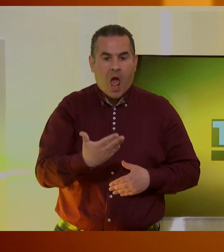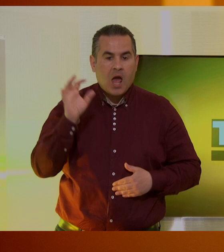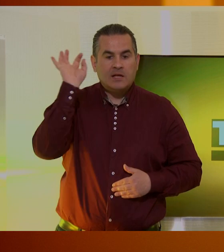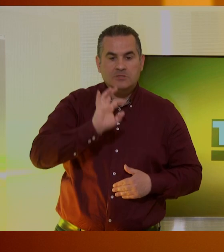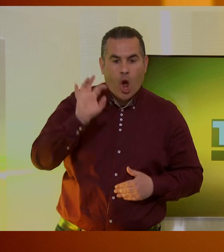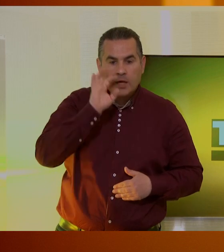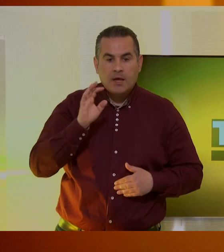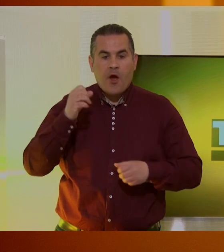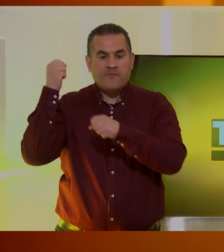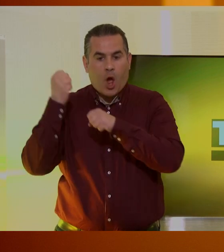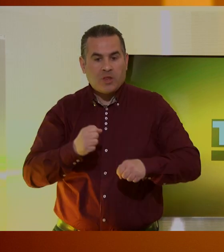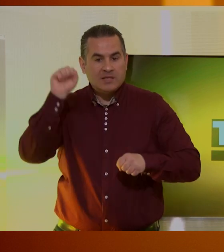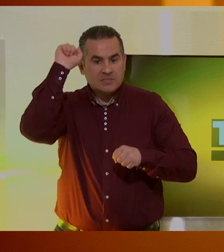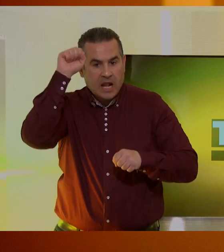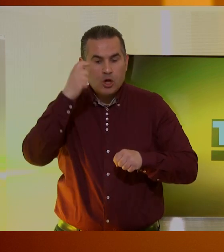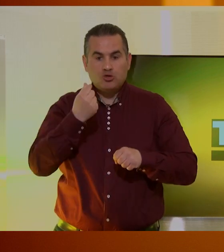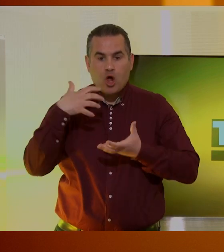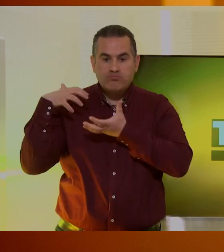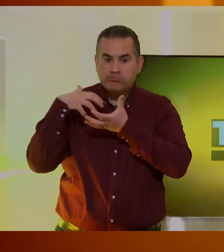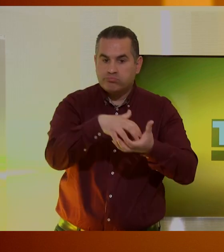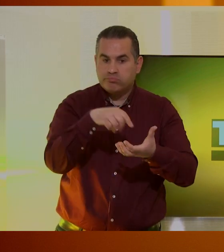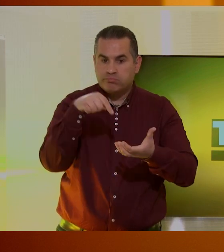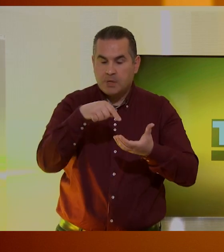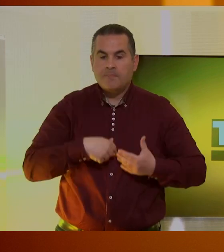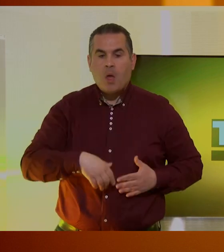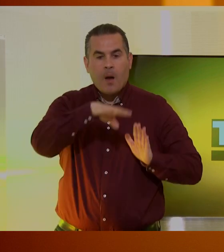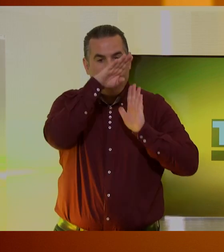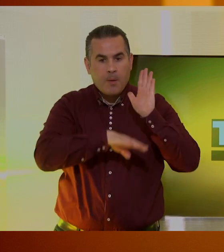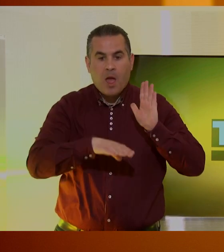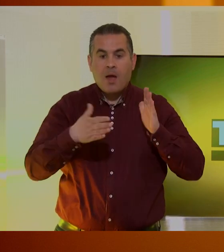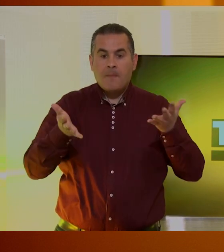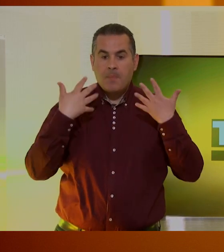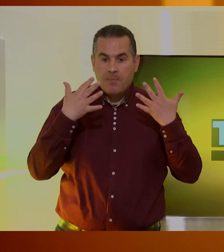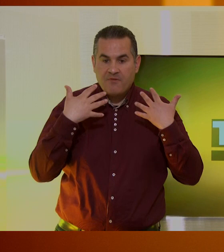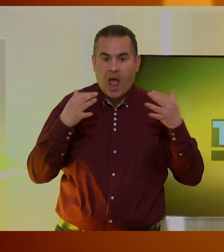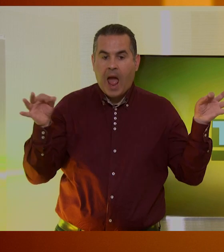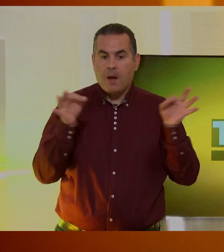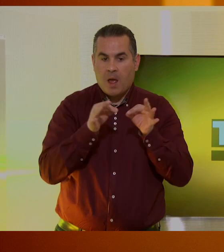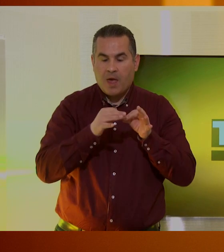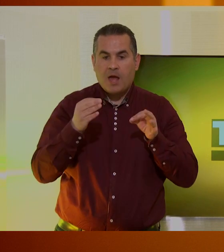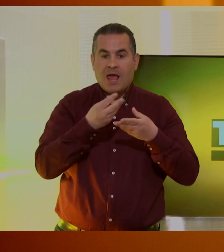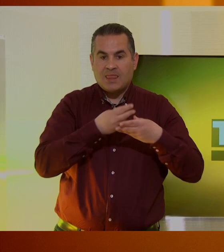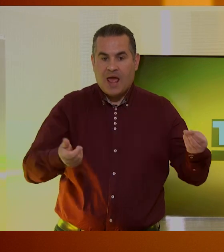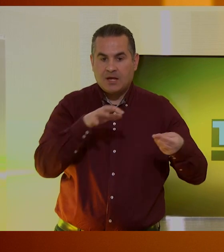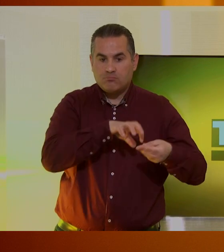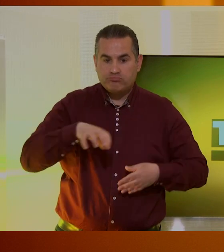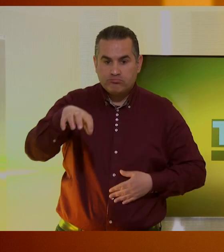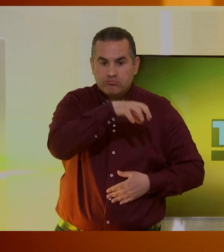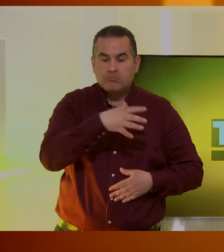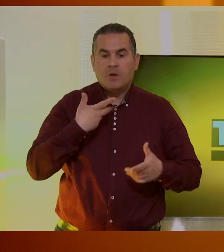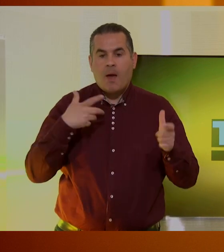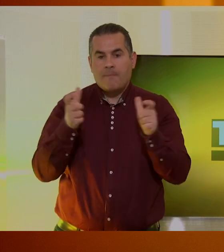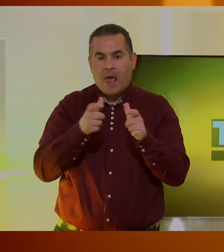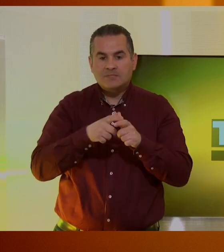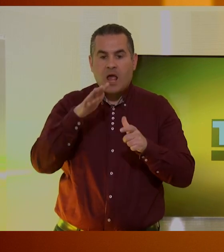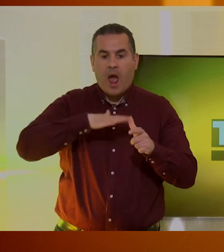Sardegna l'appuntamento primaverile che aprirà le porte dei territori dei paesi dell'area protetta i tanti visitatori attesi nelle quattro